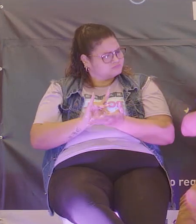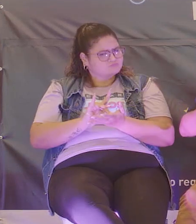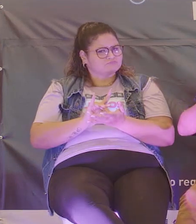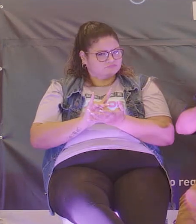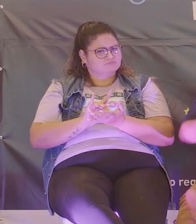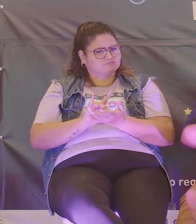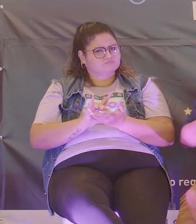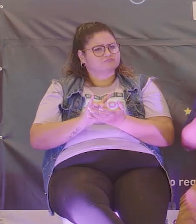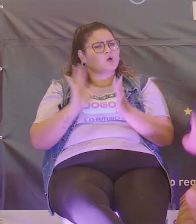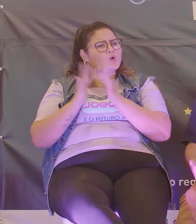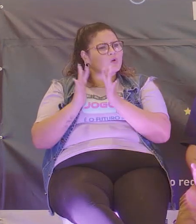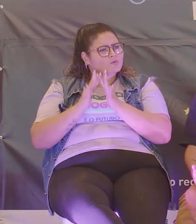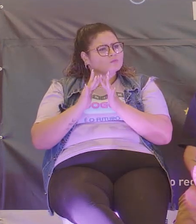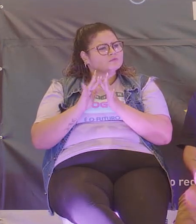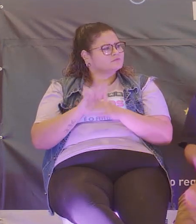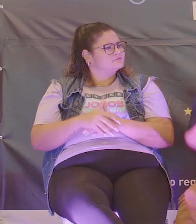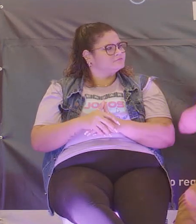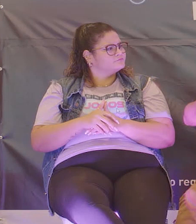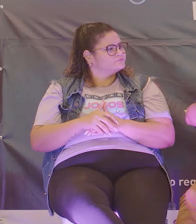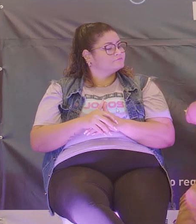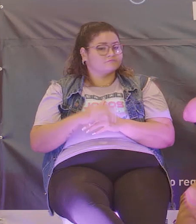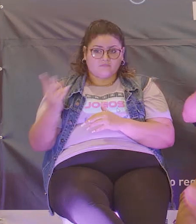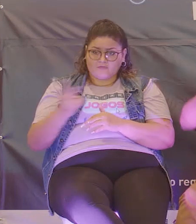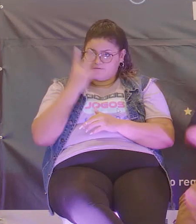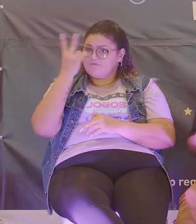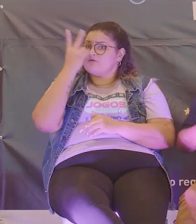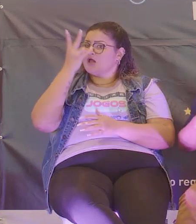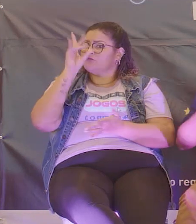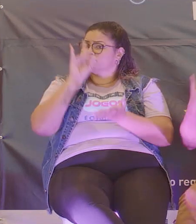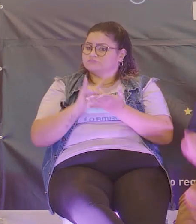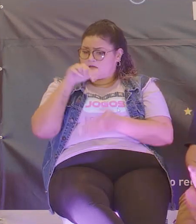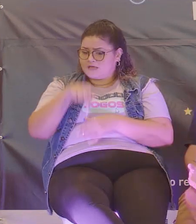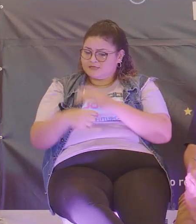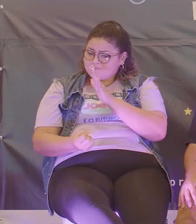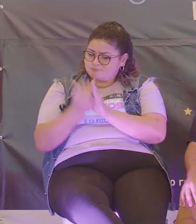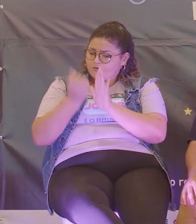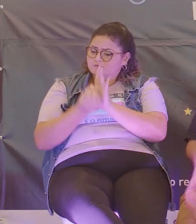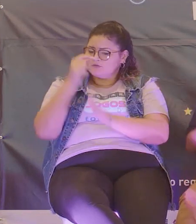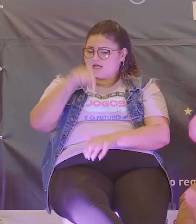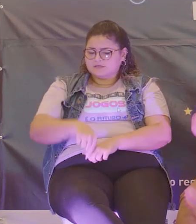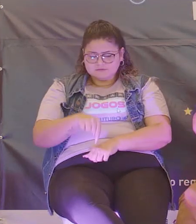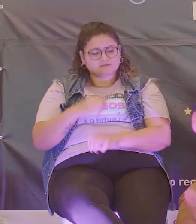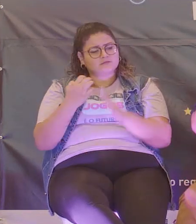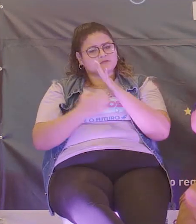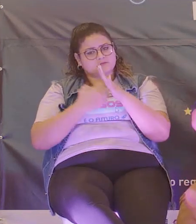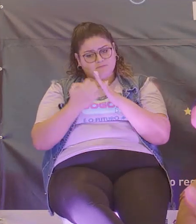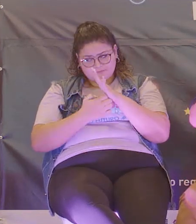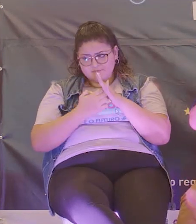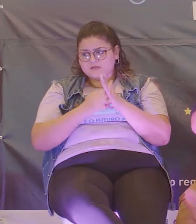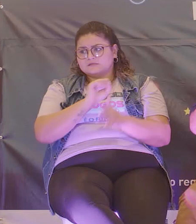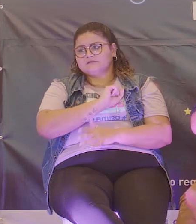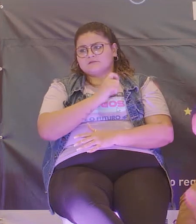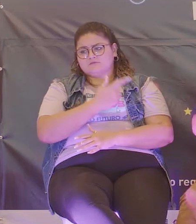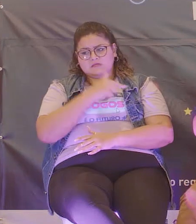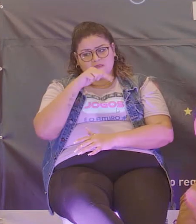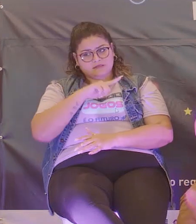em contato com isso e ver, sabe? E dar valor a realmente as coisas que a gente produz como empresa. Então, tem esse projeto que